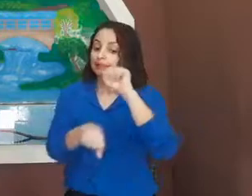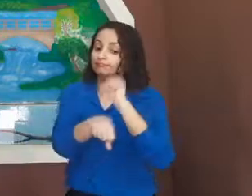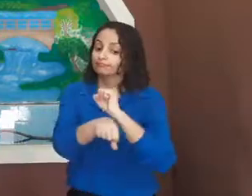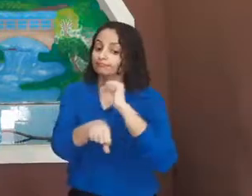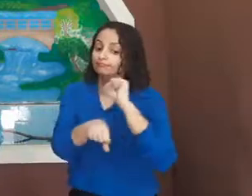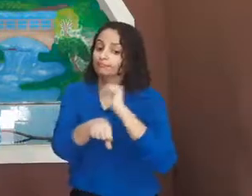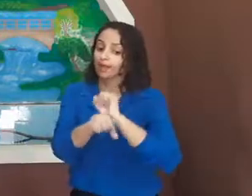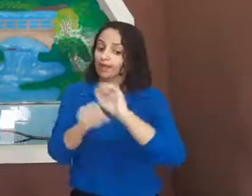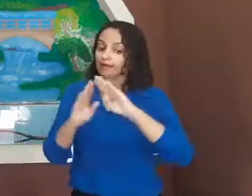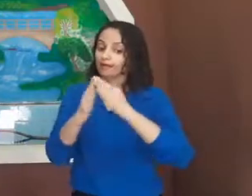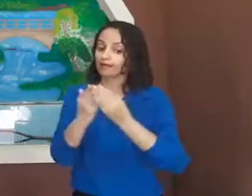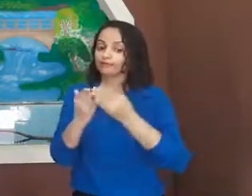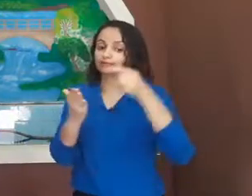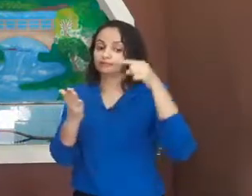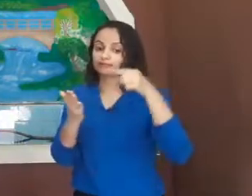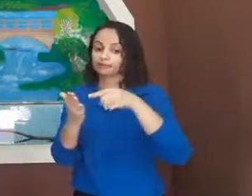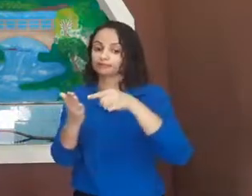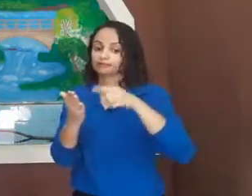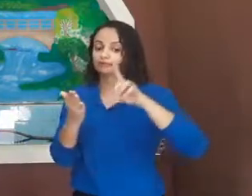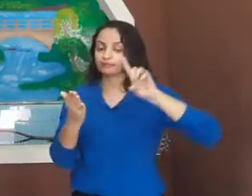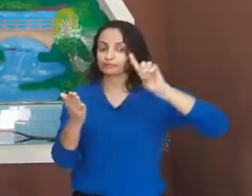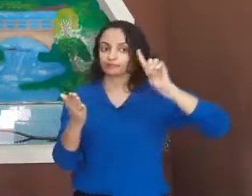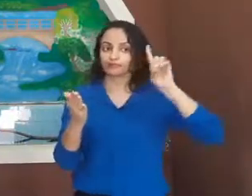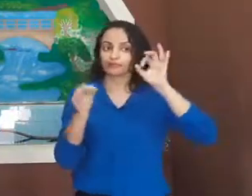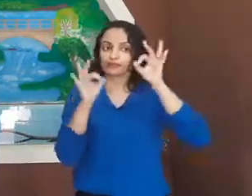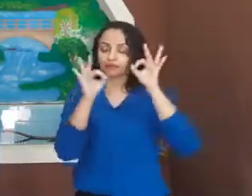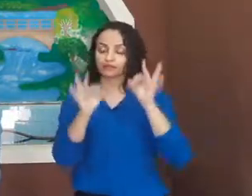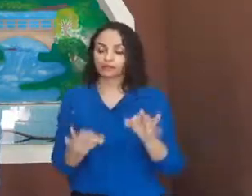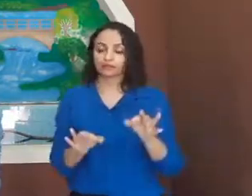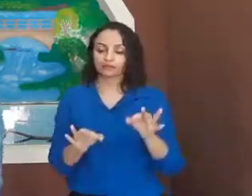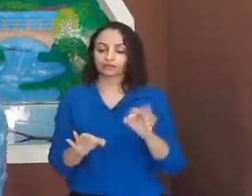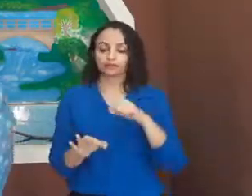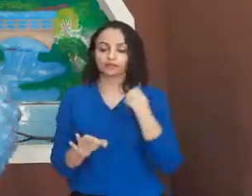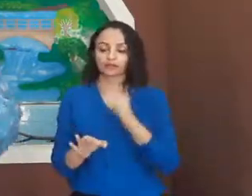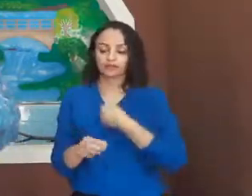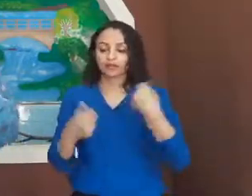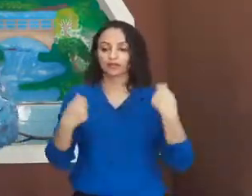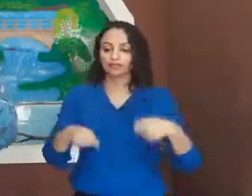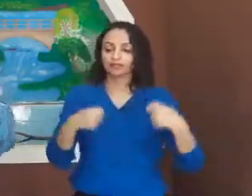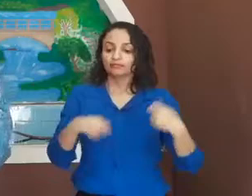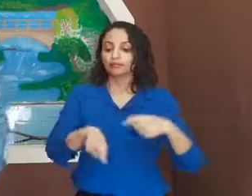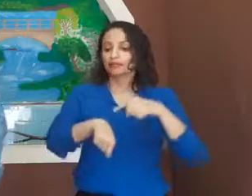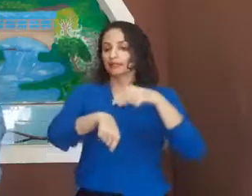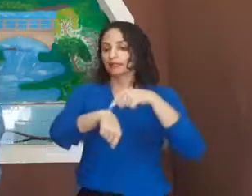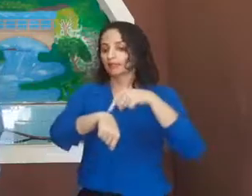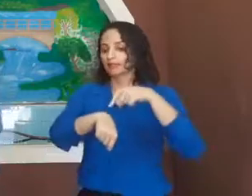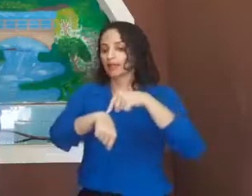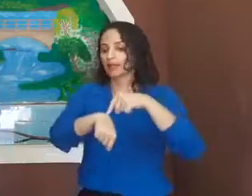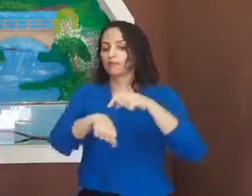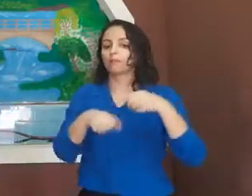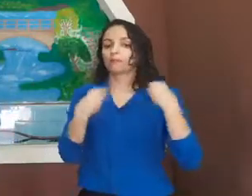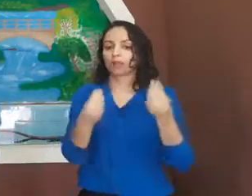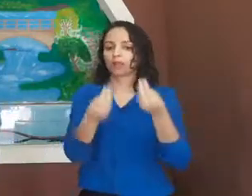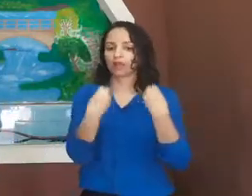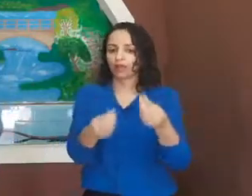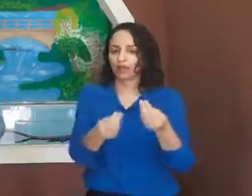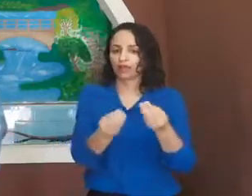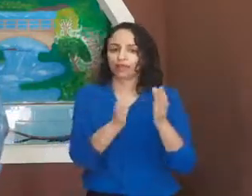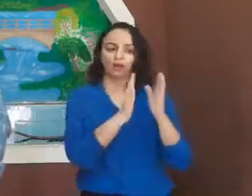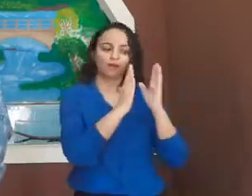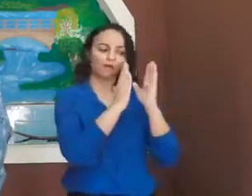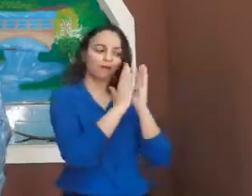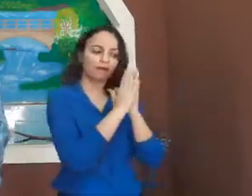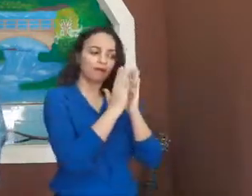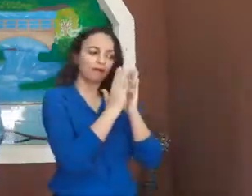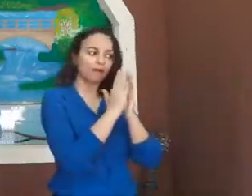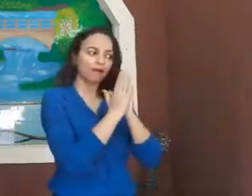Se ao invés disso reservarmos tempo para buscarmos a direção de Deus e esperar por